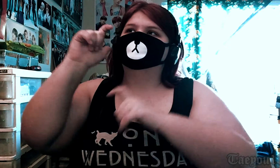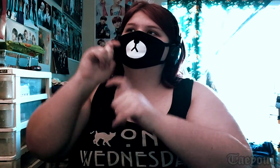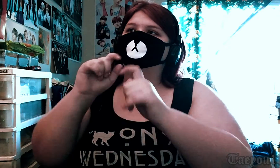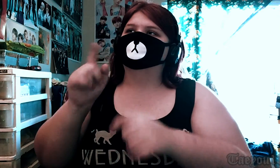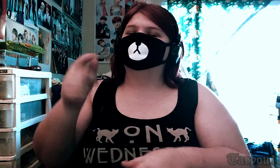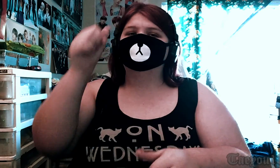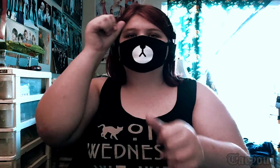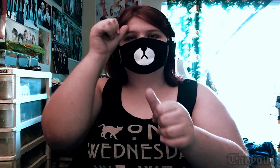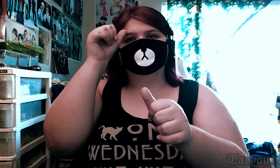너였길